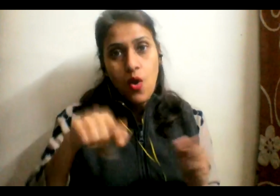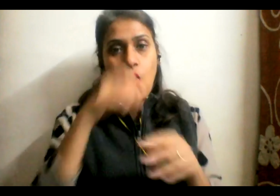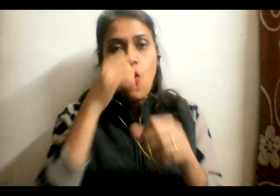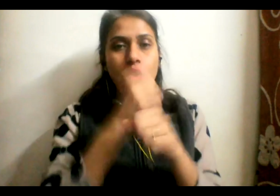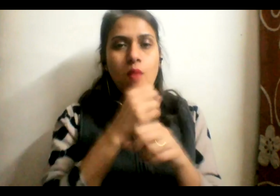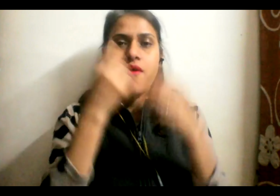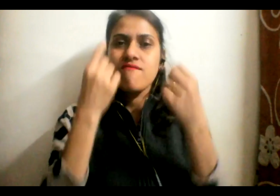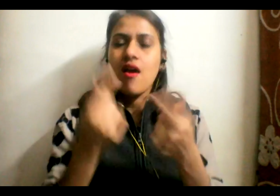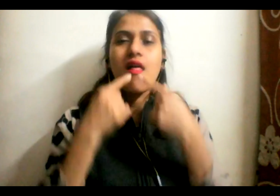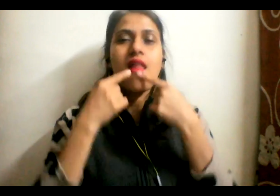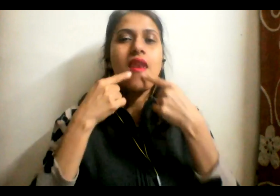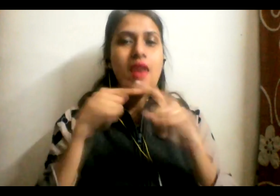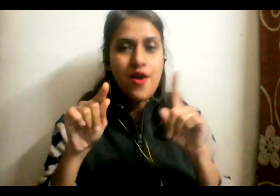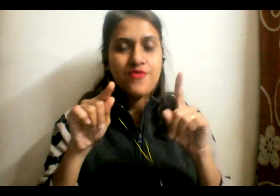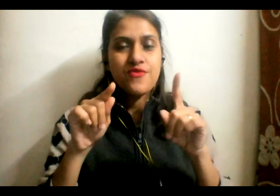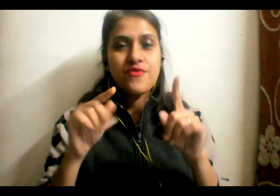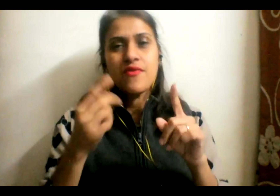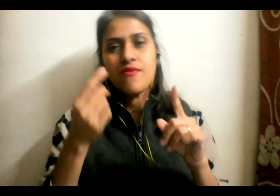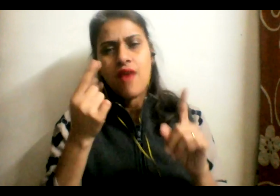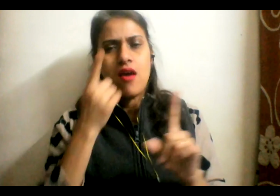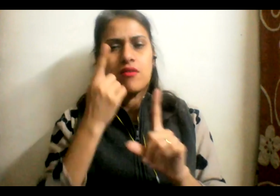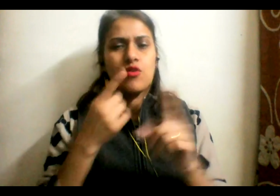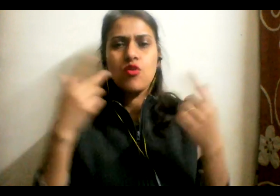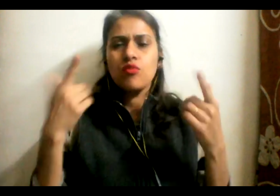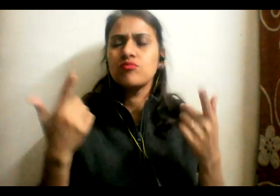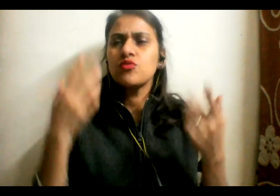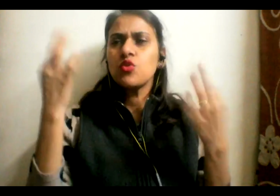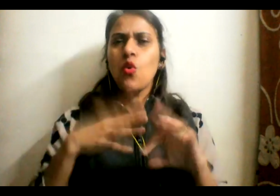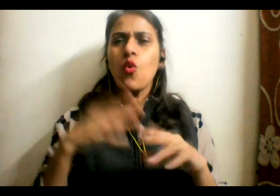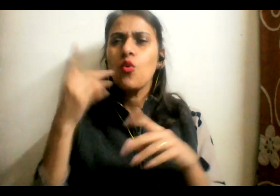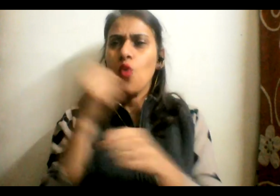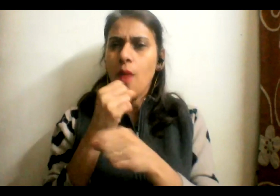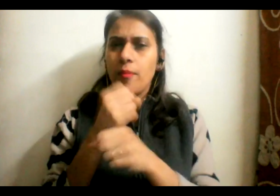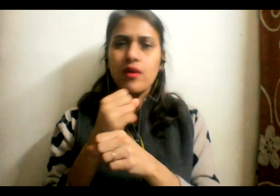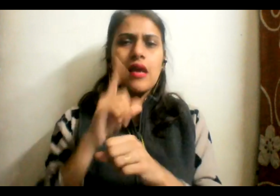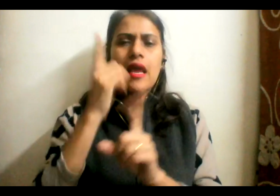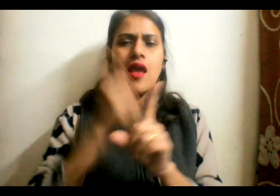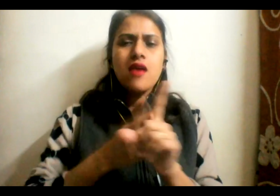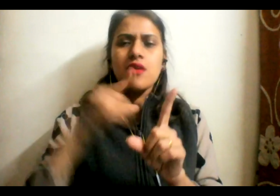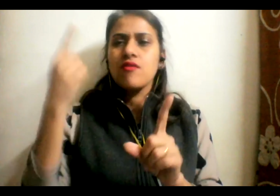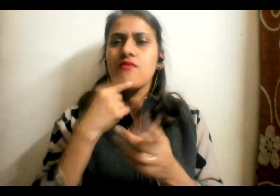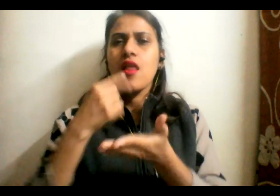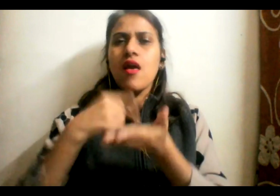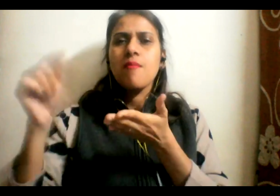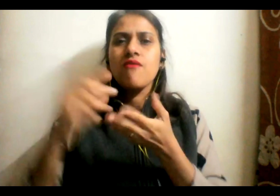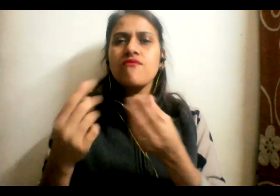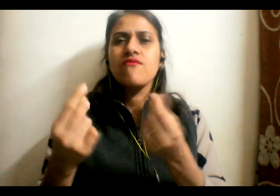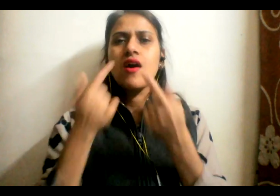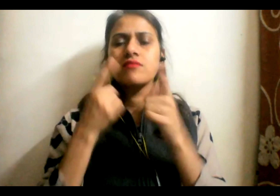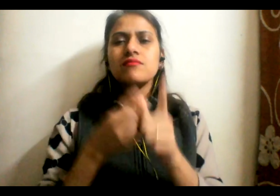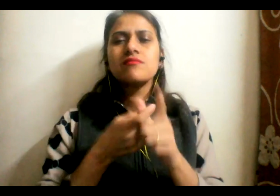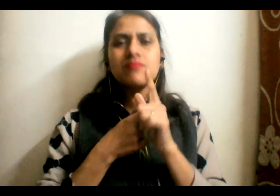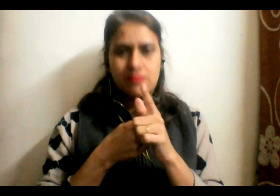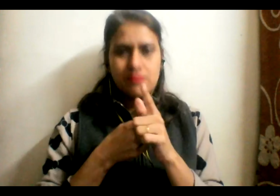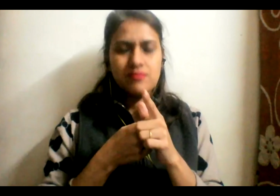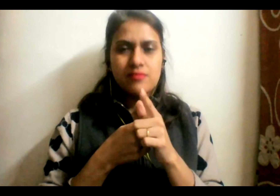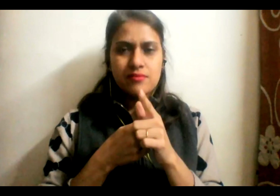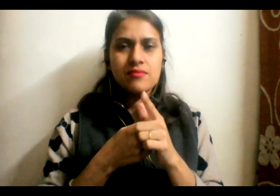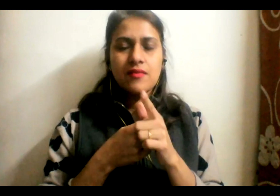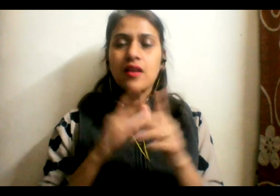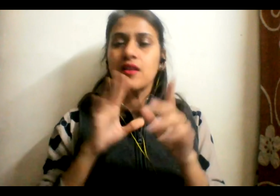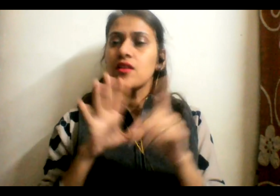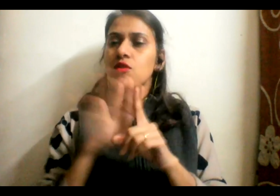जैसी गवर्नमेंट बनी, उसके अगले साल ही ये लॉ जो है पास होके इट केम टू इट वाज